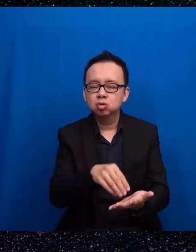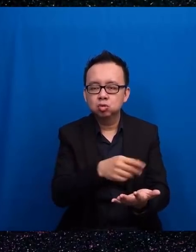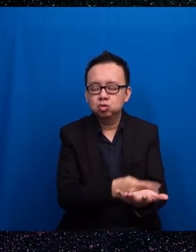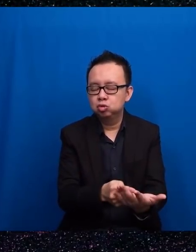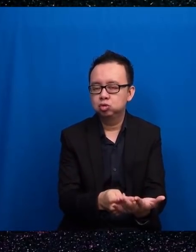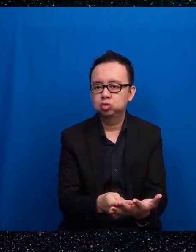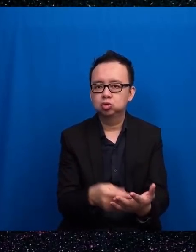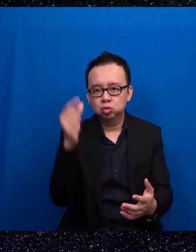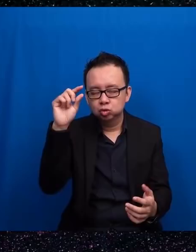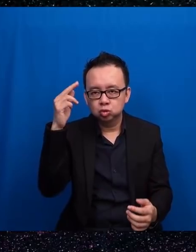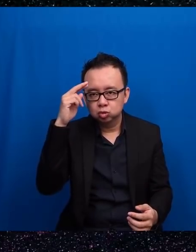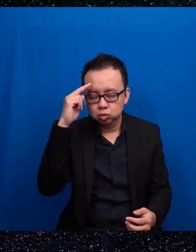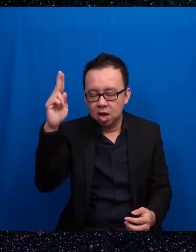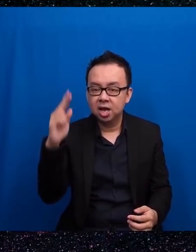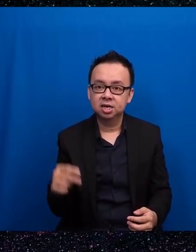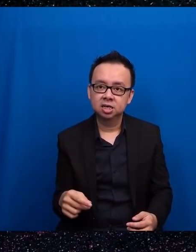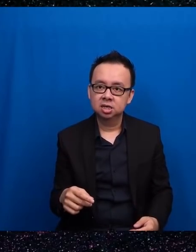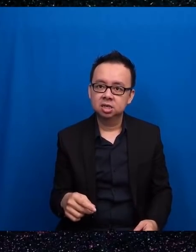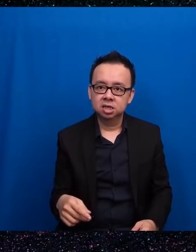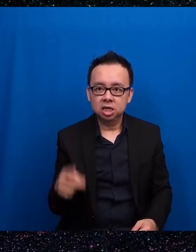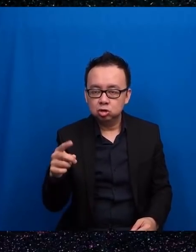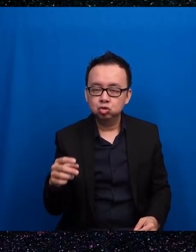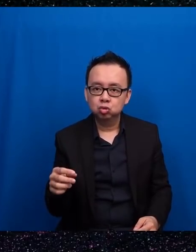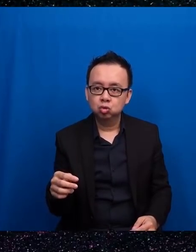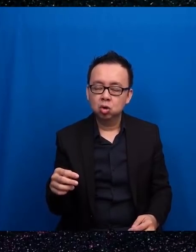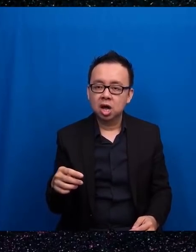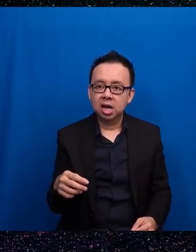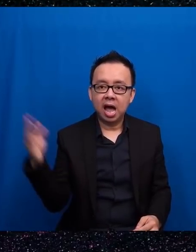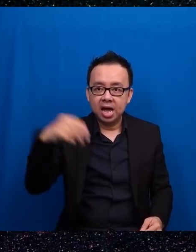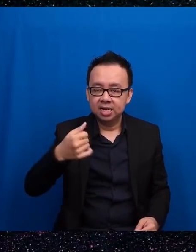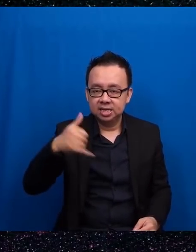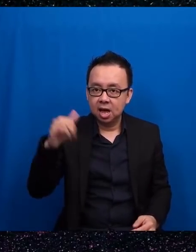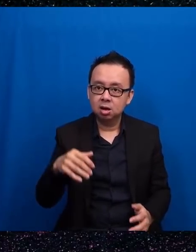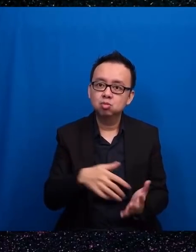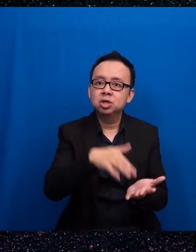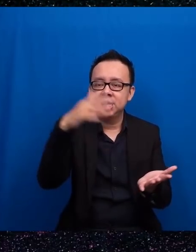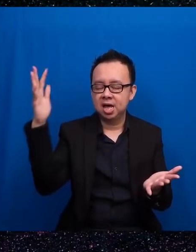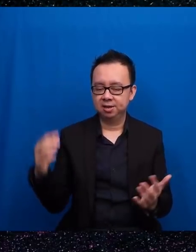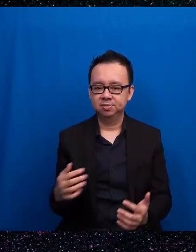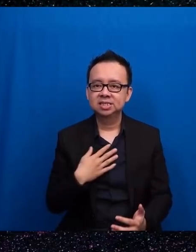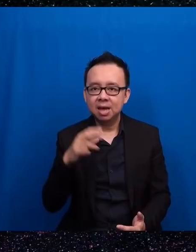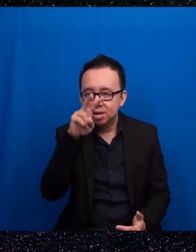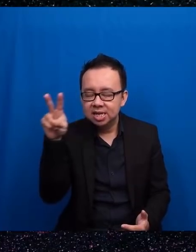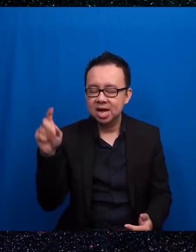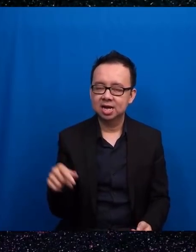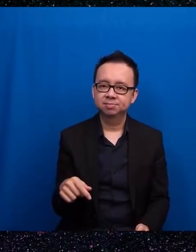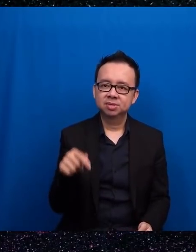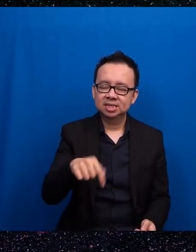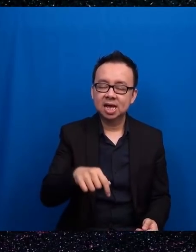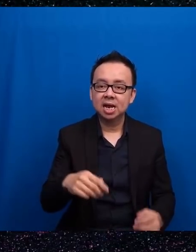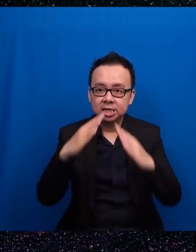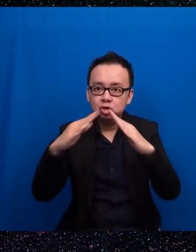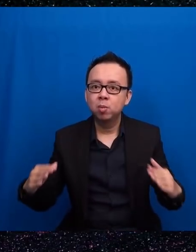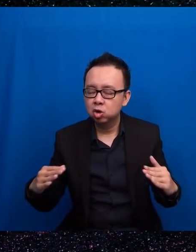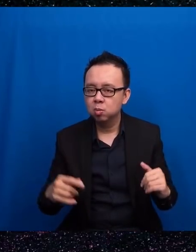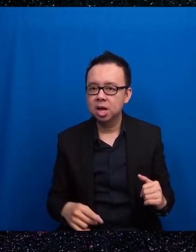mulia. Hari yang mulia. Saya melihat hari-hari ini kita semua di rumah ini sebenarnya adalah kesempatan untuk melayani